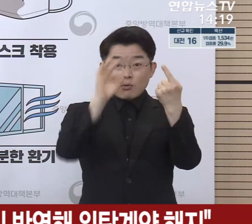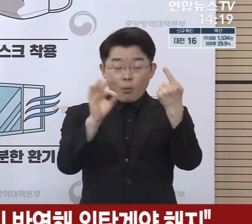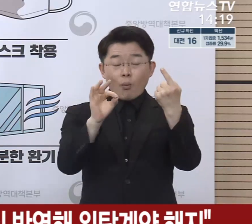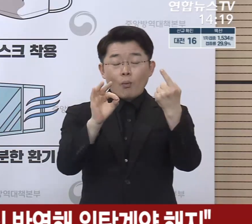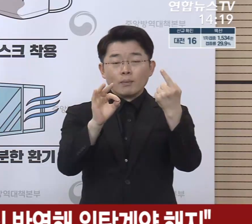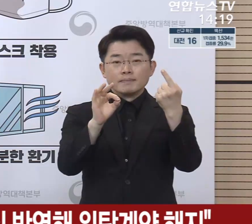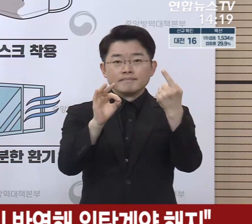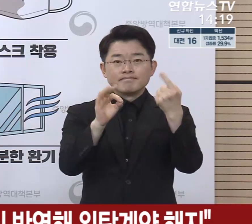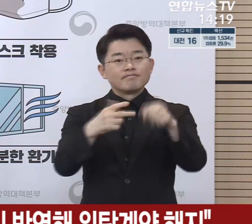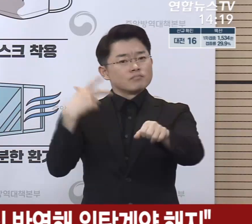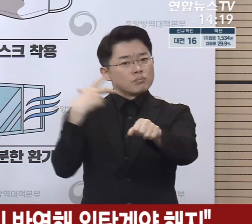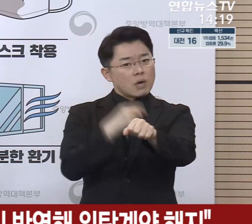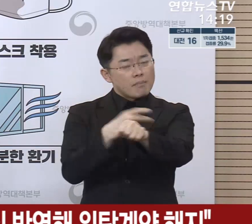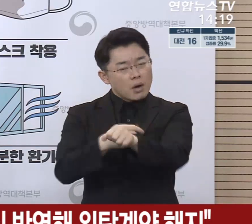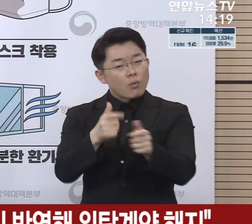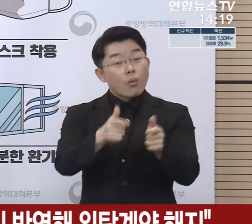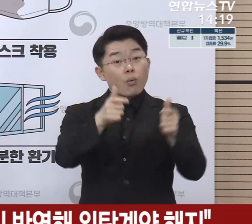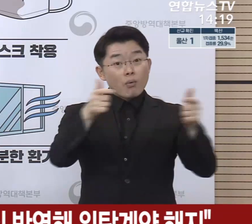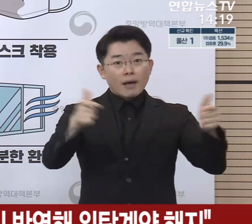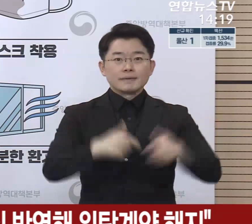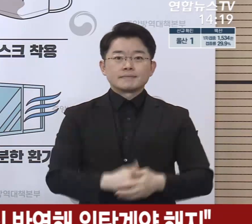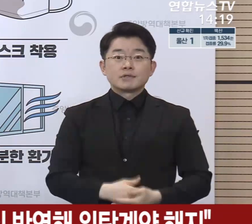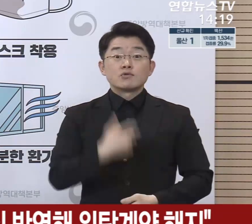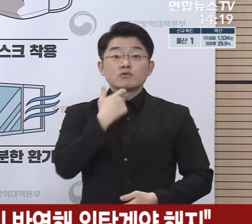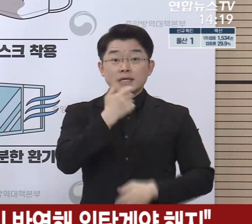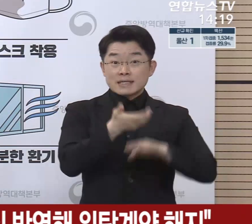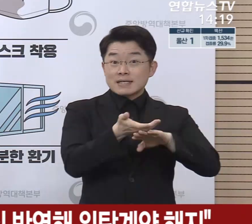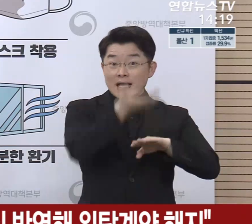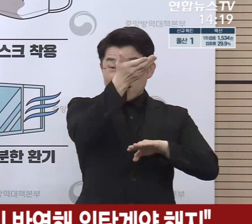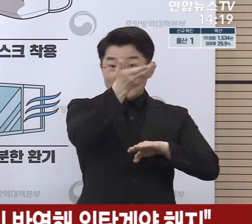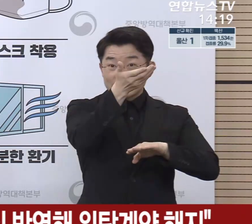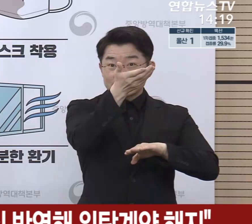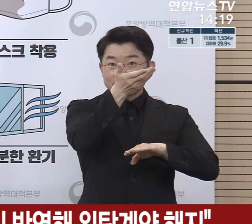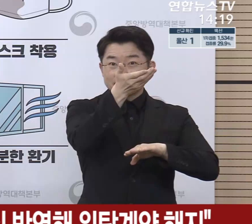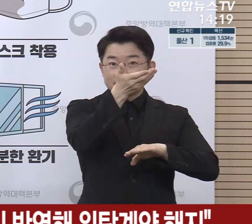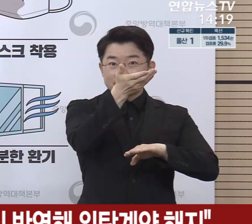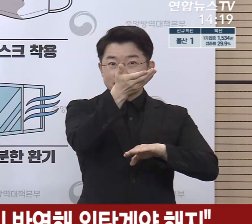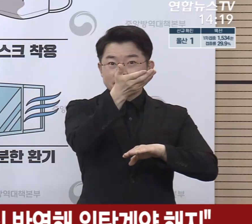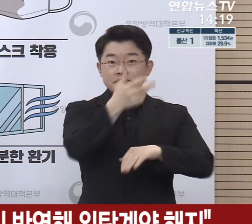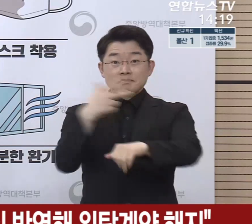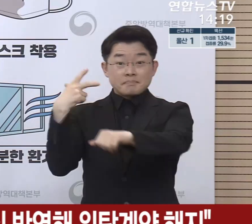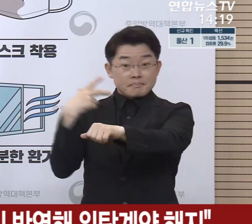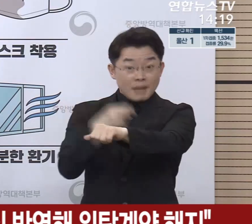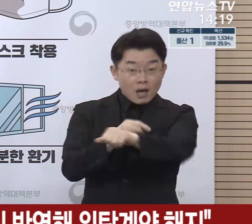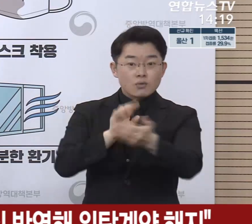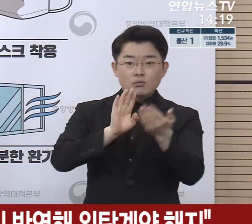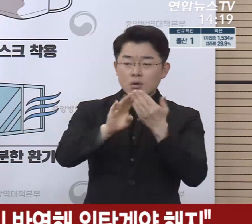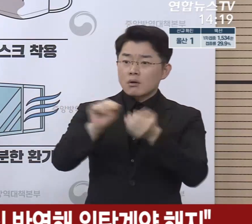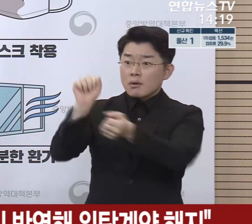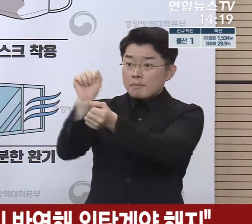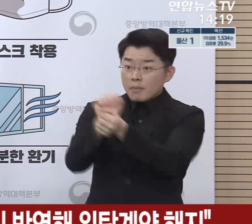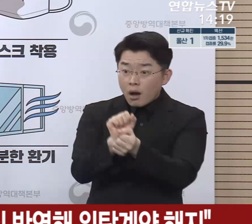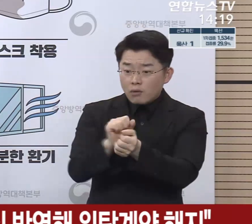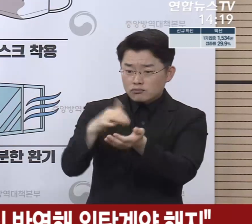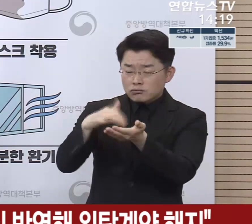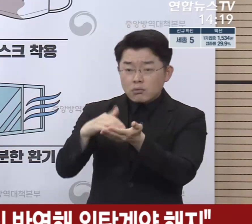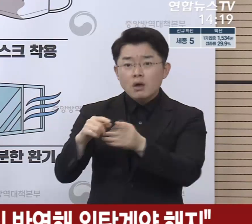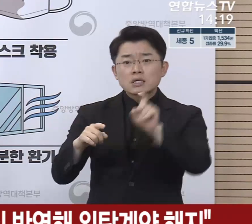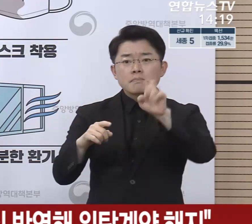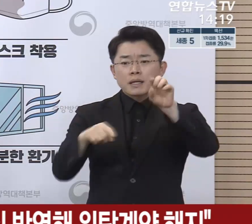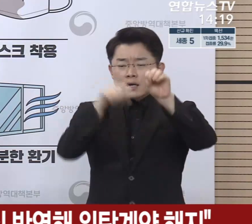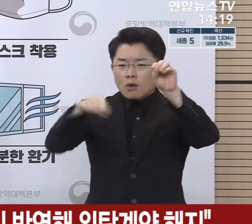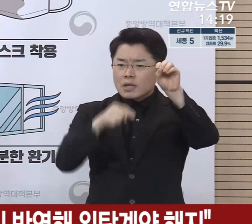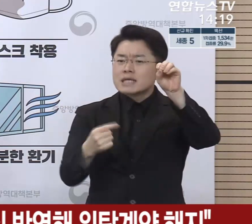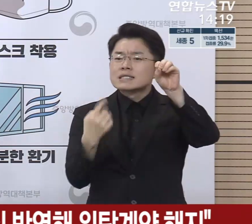등 예방접종률이 올라가면서 60세 이상 연령층에서의 확진자 발생률이 인구 10만